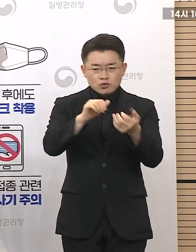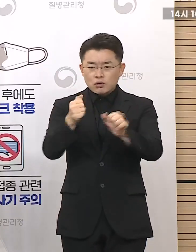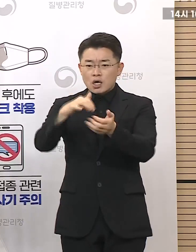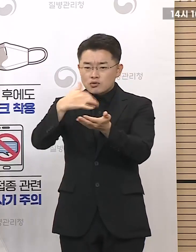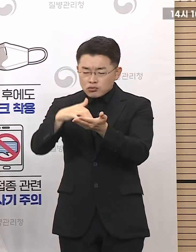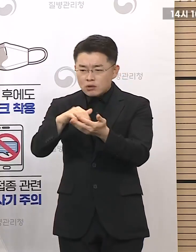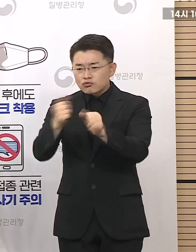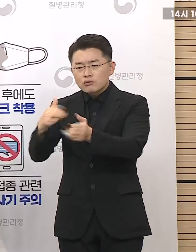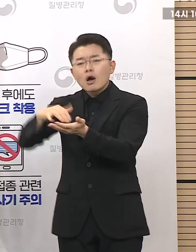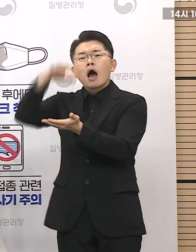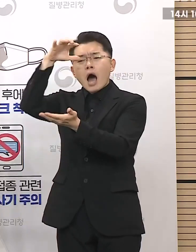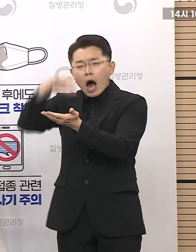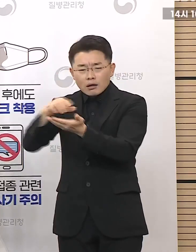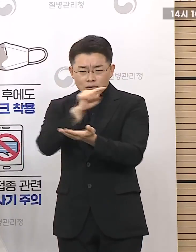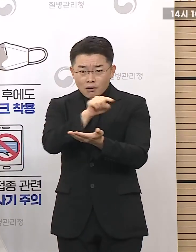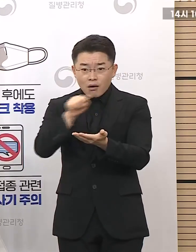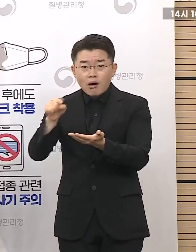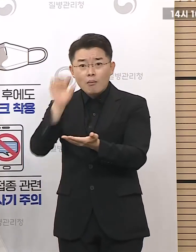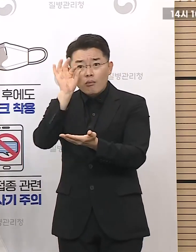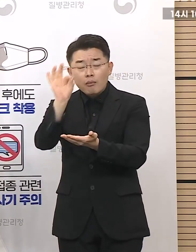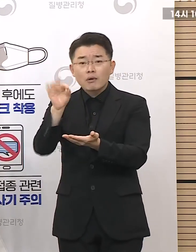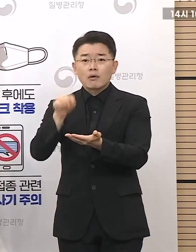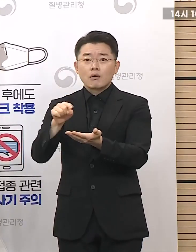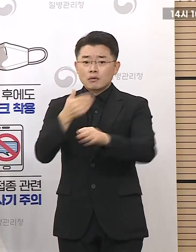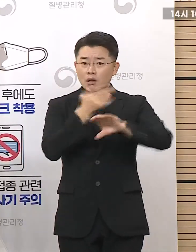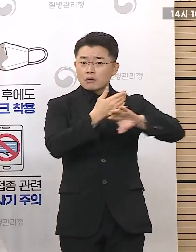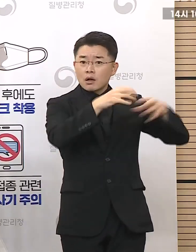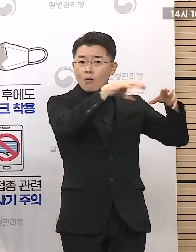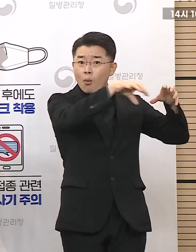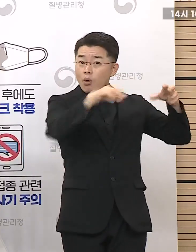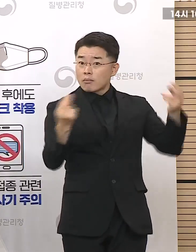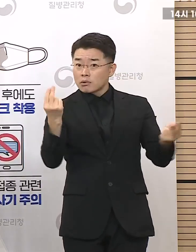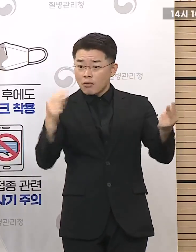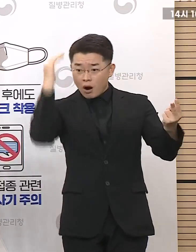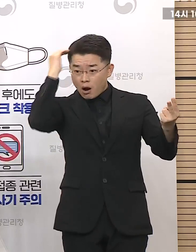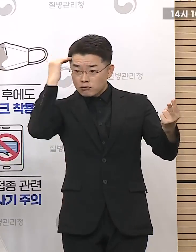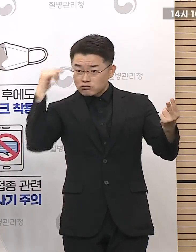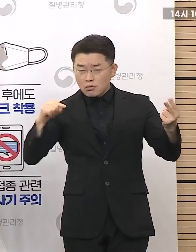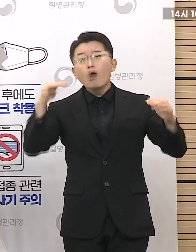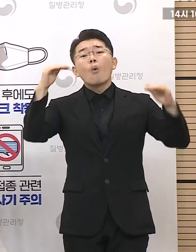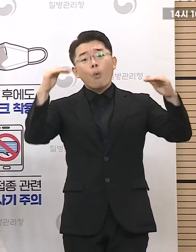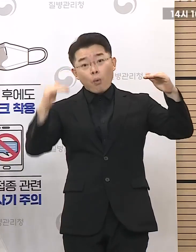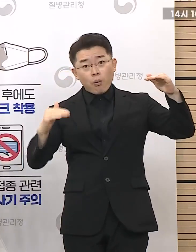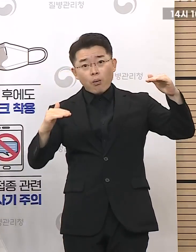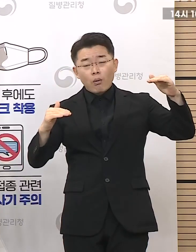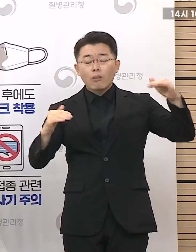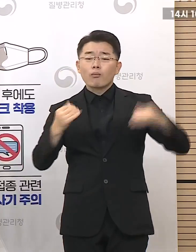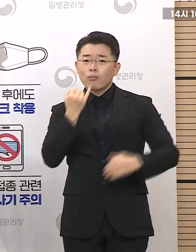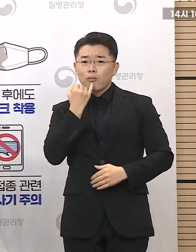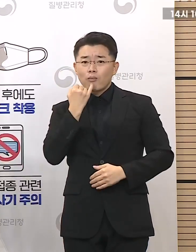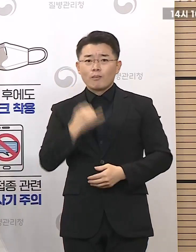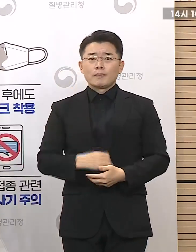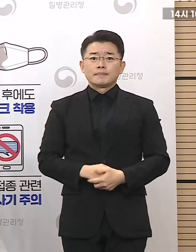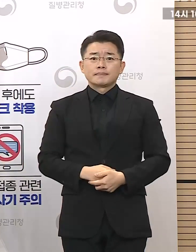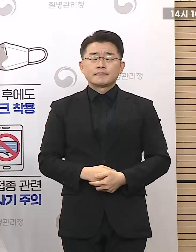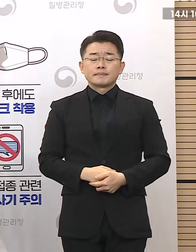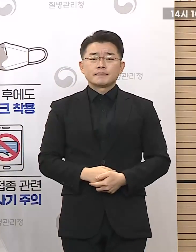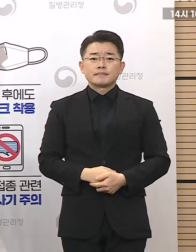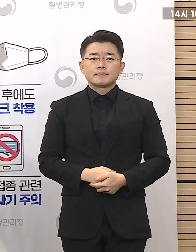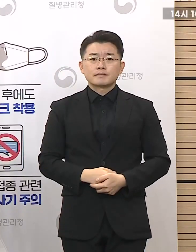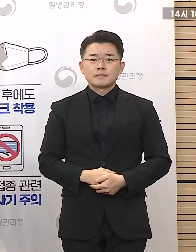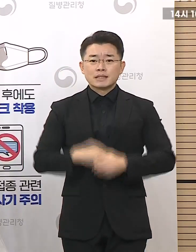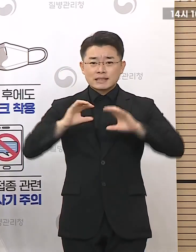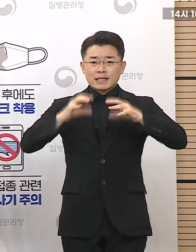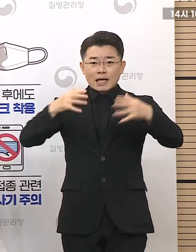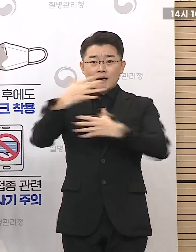누적 치명률 등 주요 지표가 아직 다른 주요 국가들에 비해서 현저하게 낮게 유지되고 있습니다.